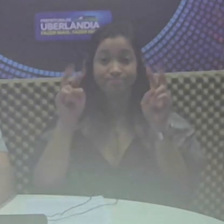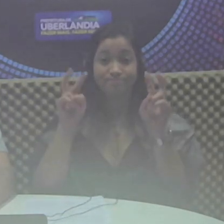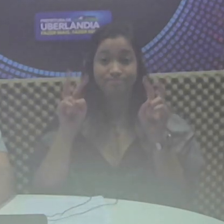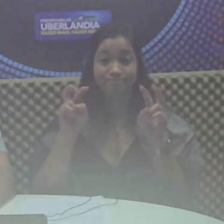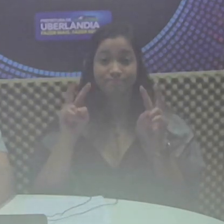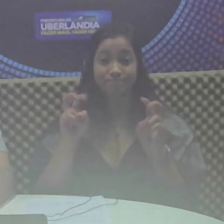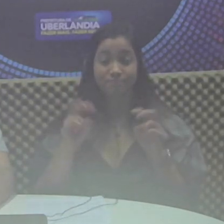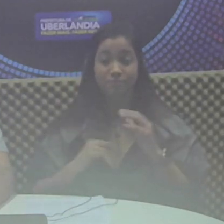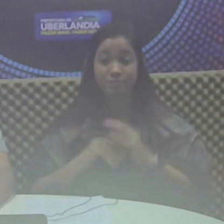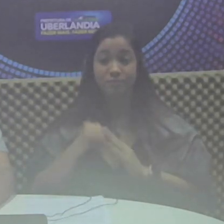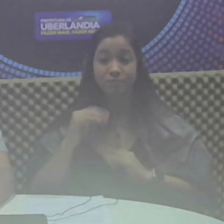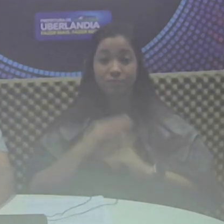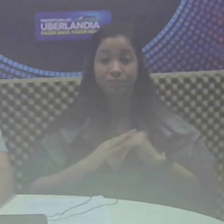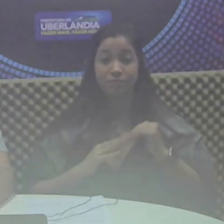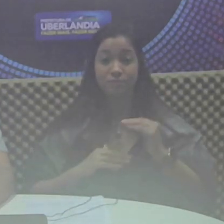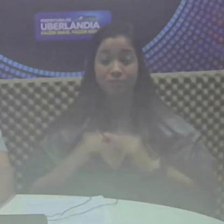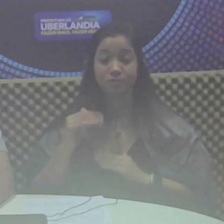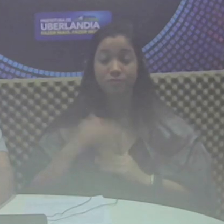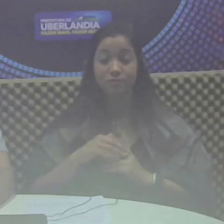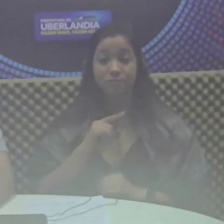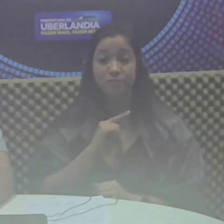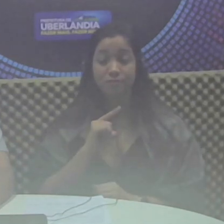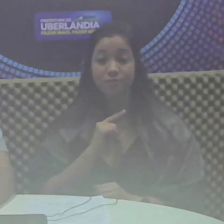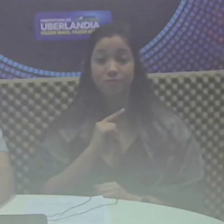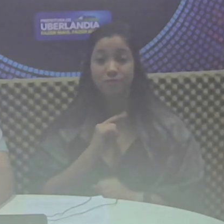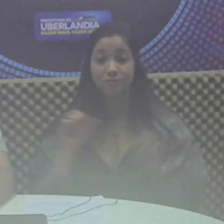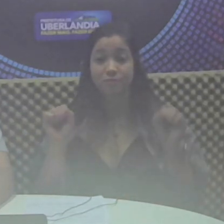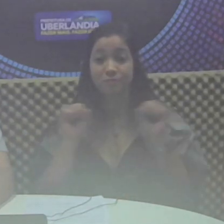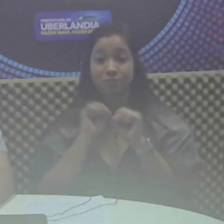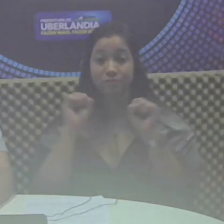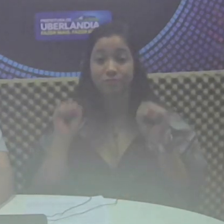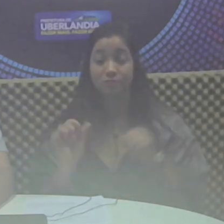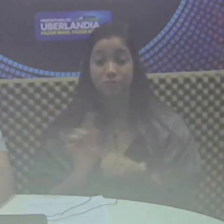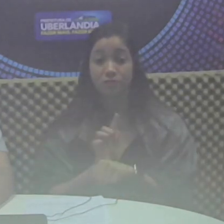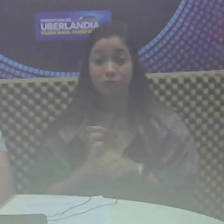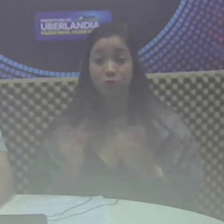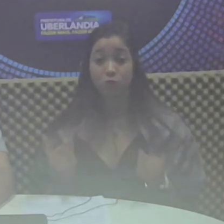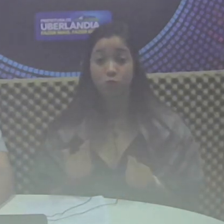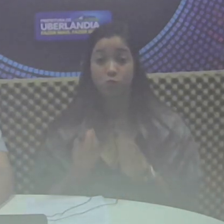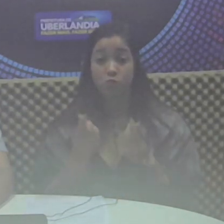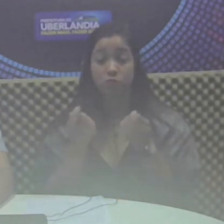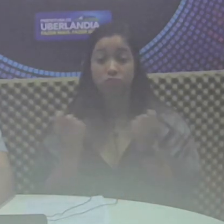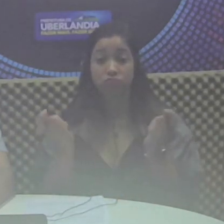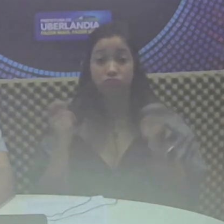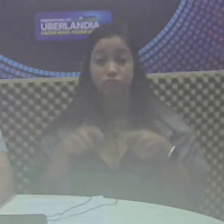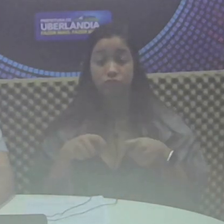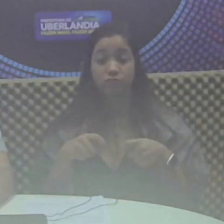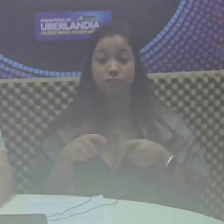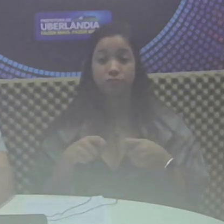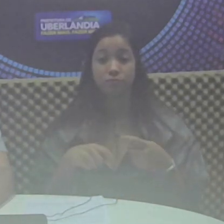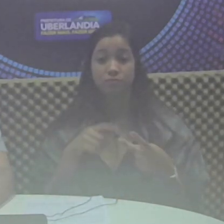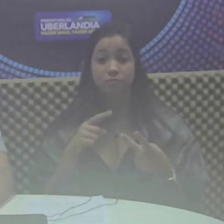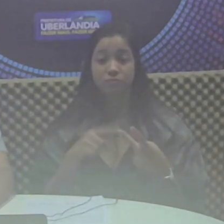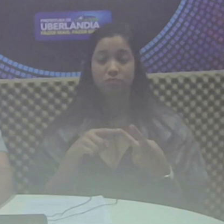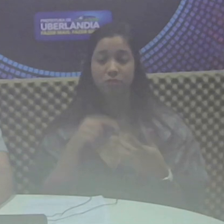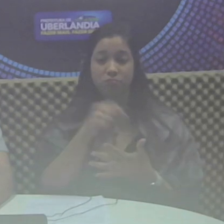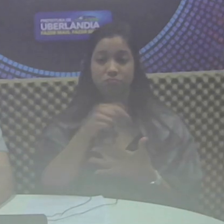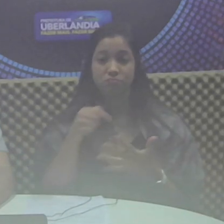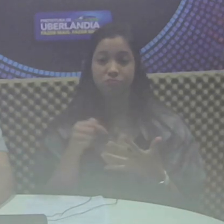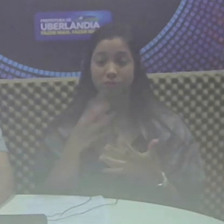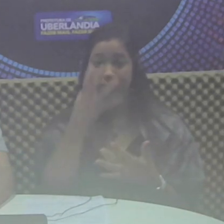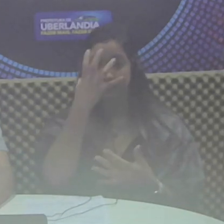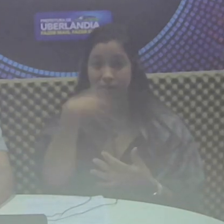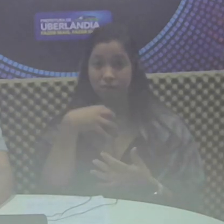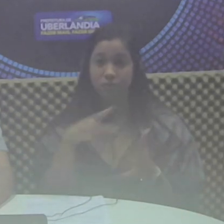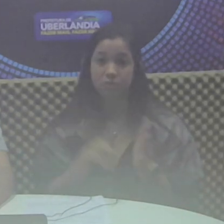pelos profissionais da Anvisa estão o sistema de gestão da qualidade, garantia da qualidade, pontos críticos de boas práticas